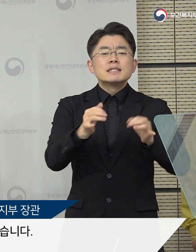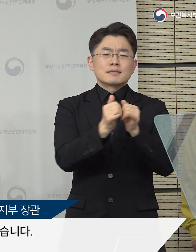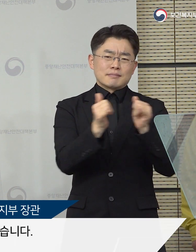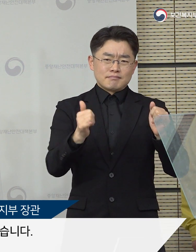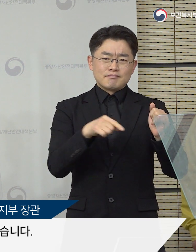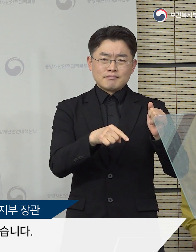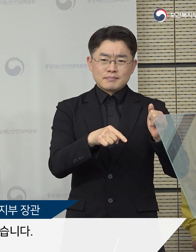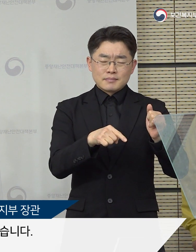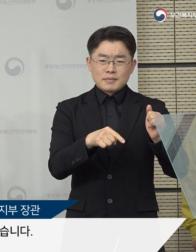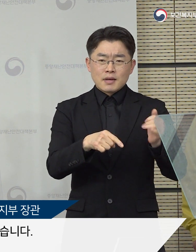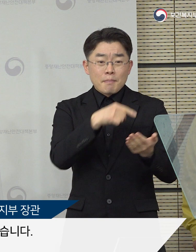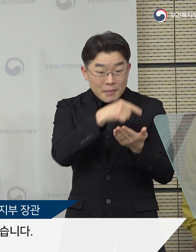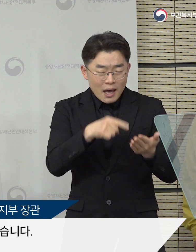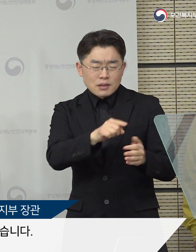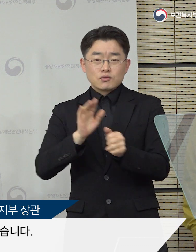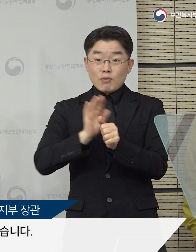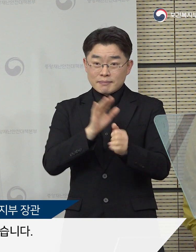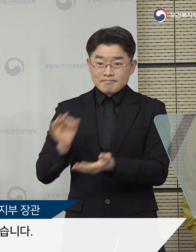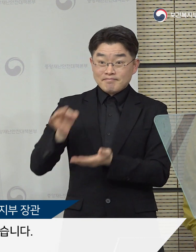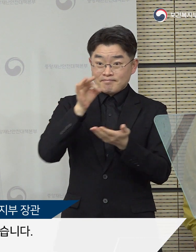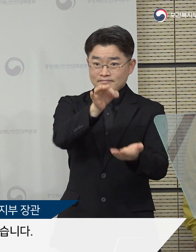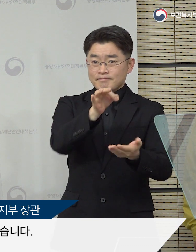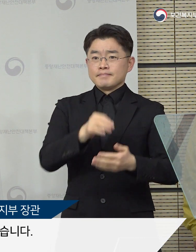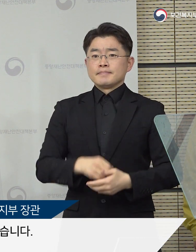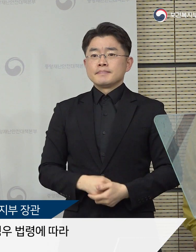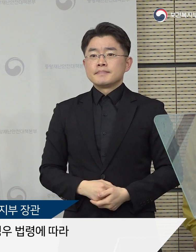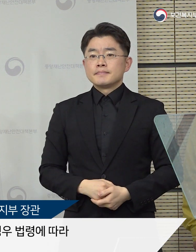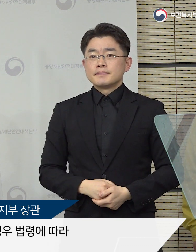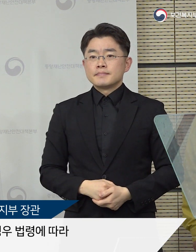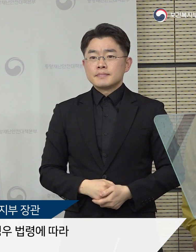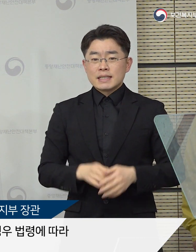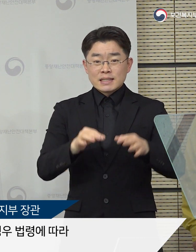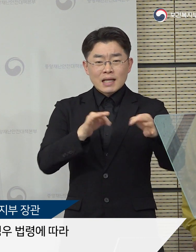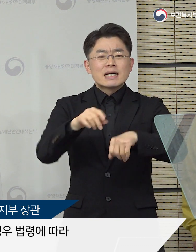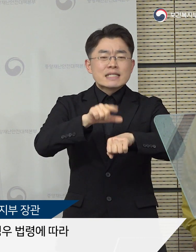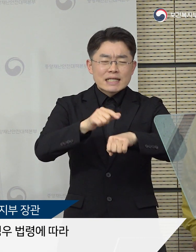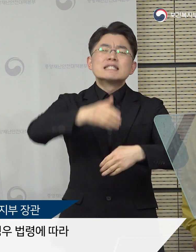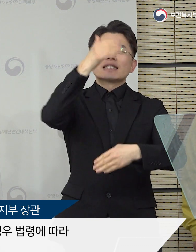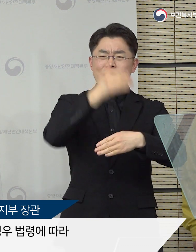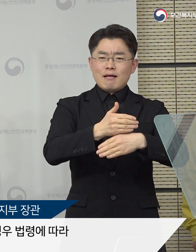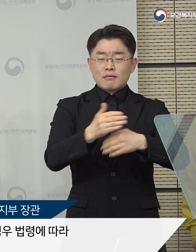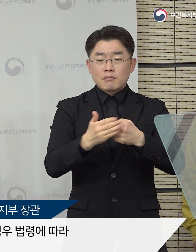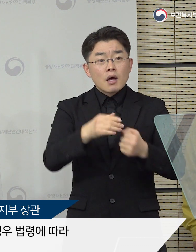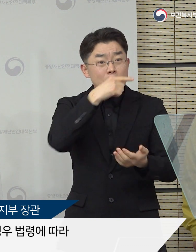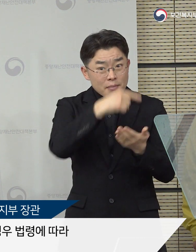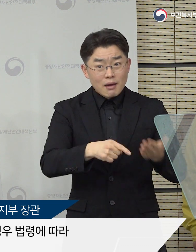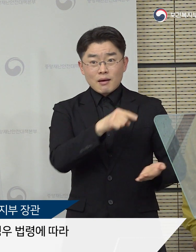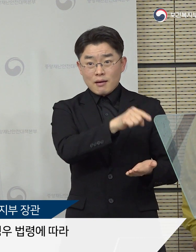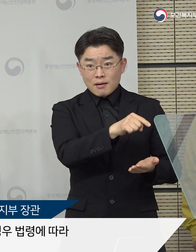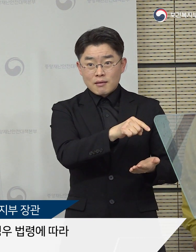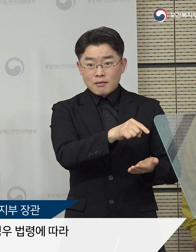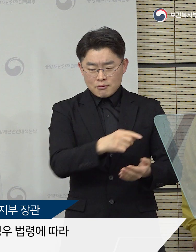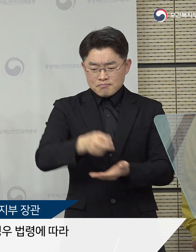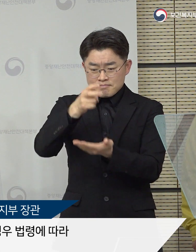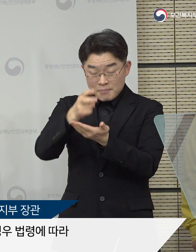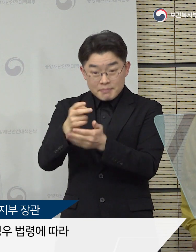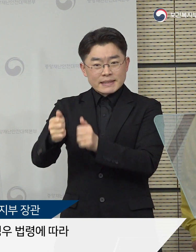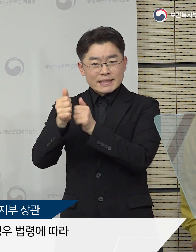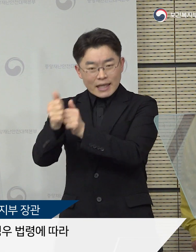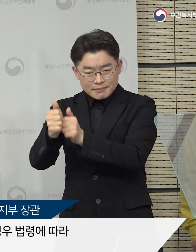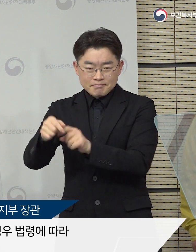소상공인과 자영업자에 대한 지원도 강화하겠습니다. 영업시간 제한 조치에 따라 손실이 발생하는 경우 법령에